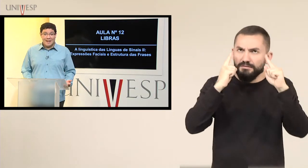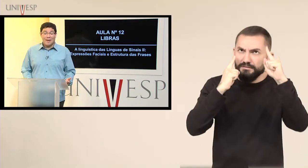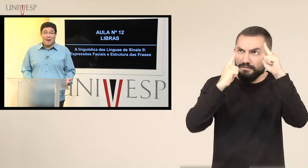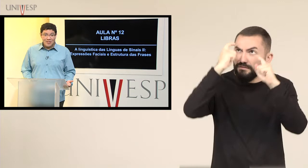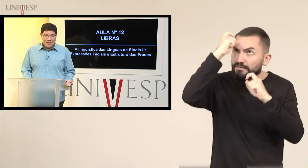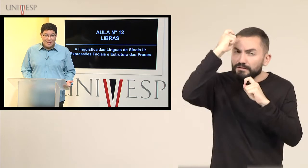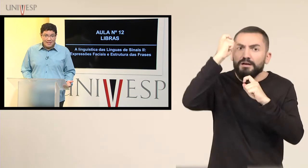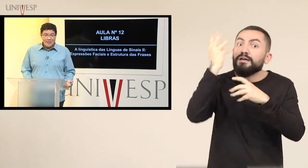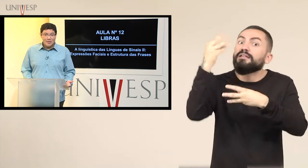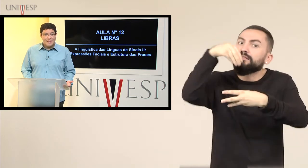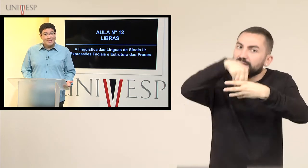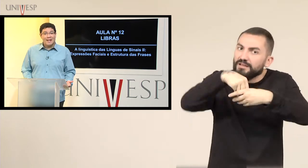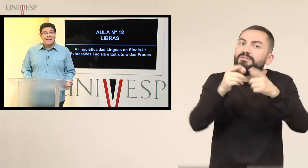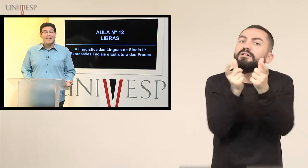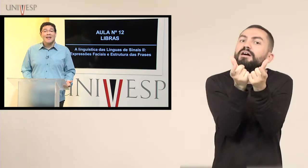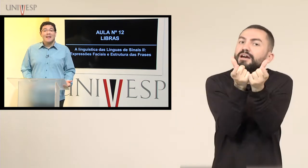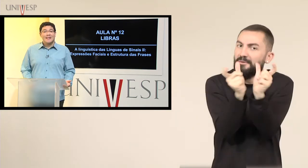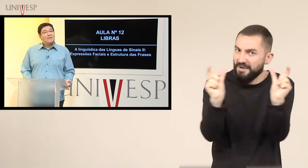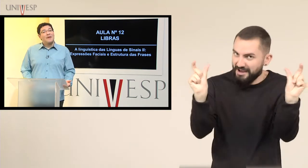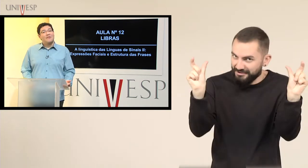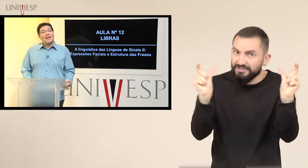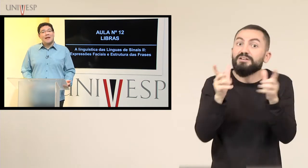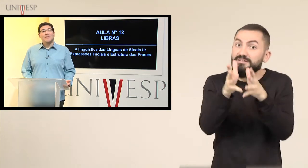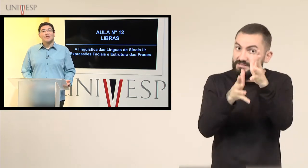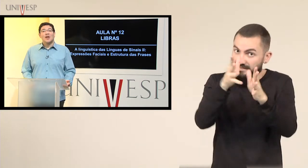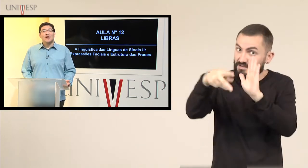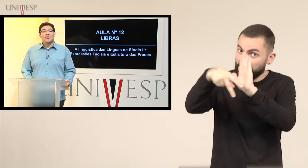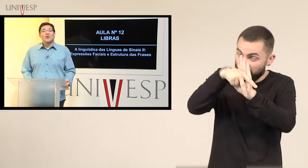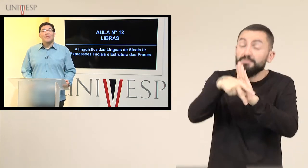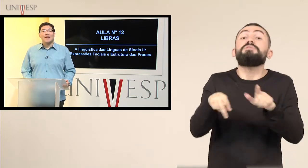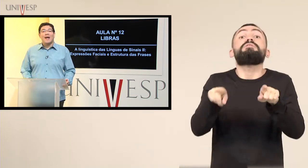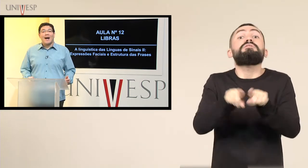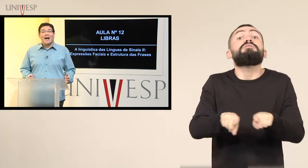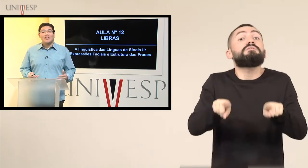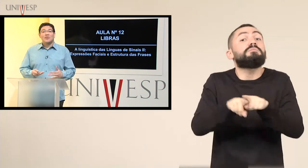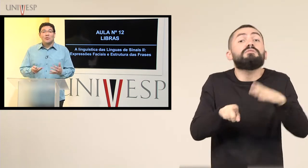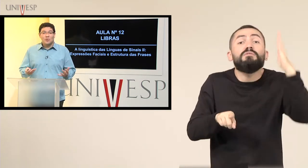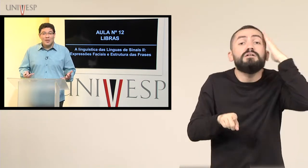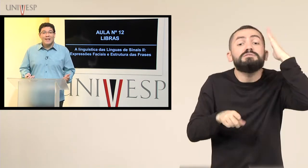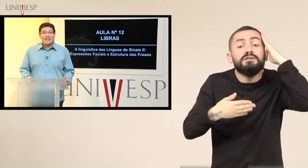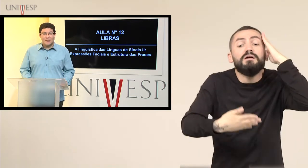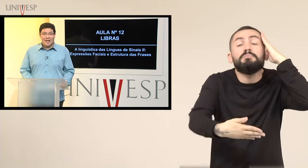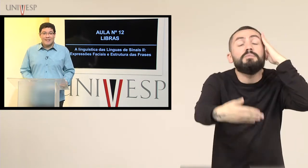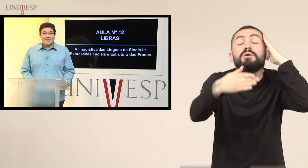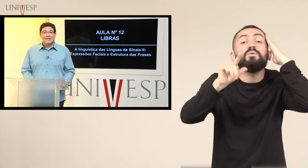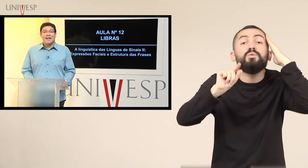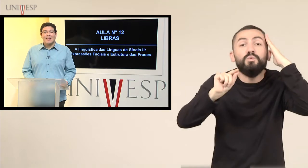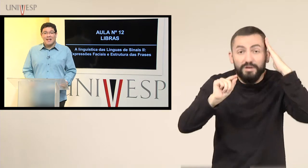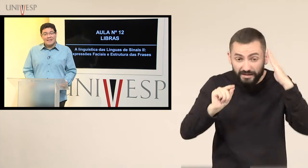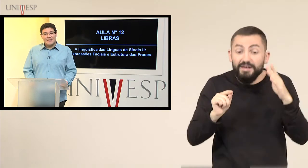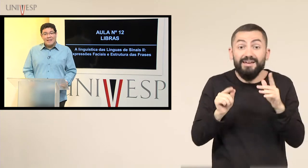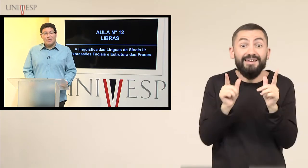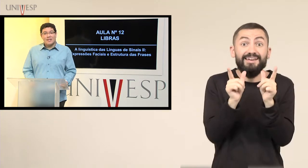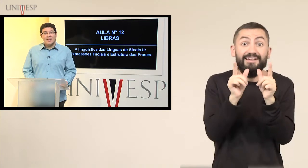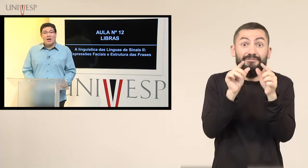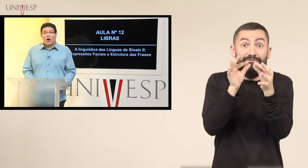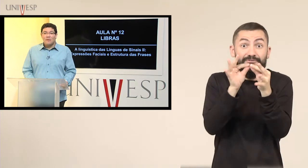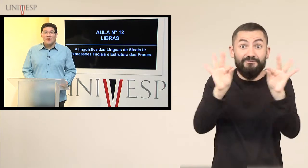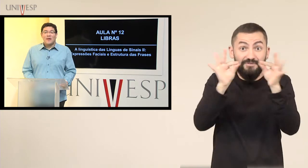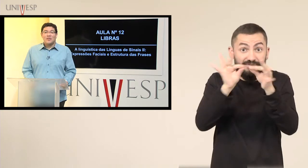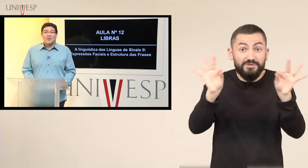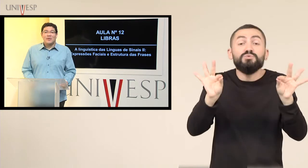têm na gramática das línguas de sinais e também falaremos sobre a estrutura das frases nessas